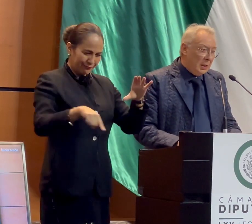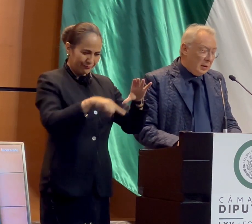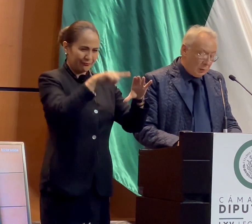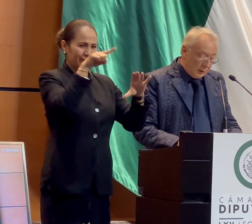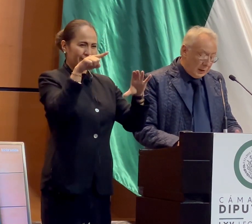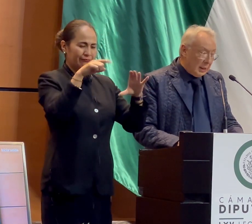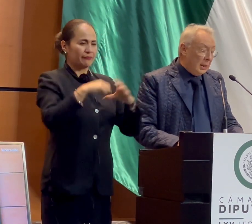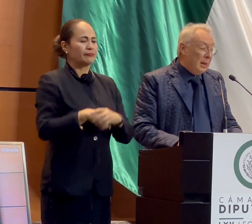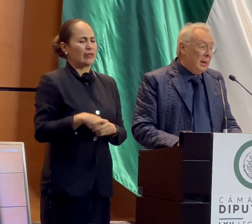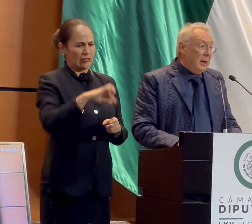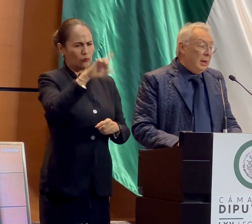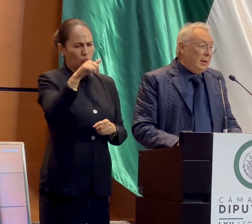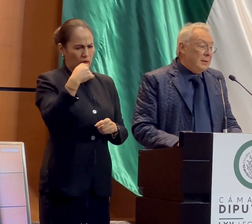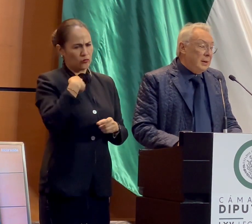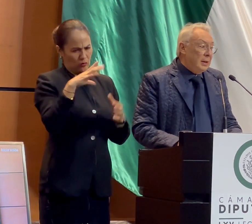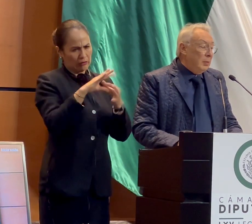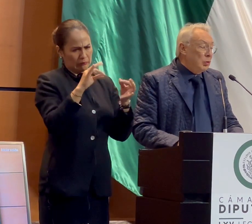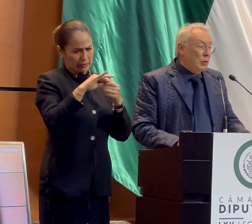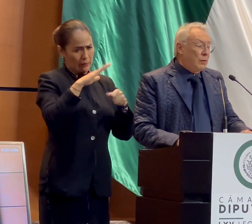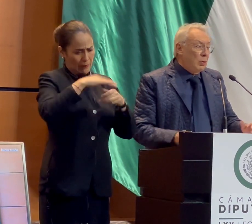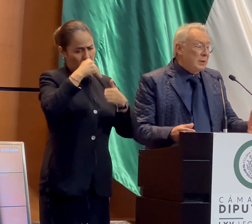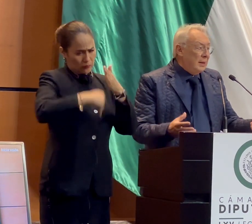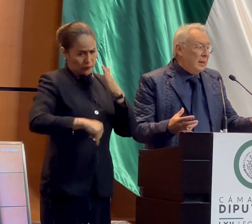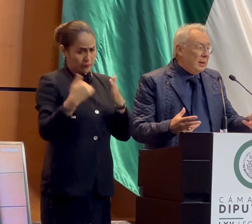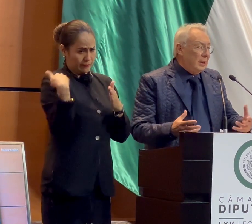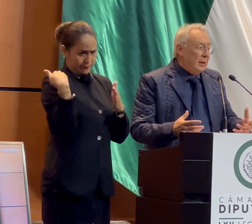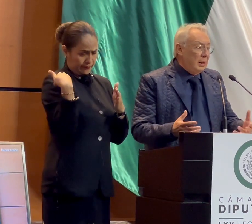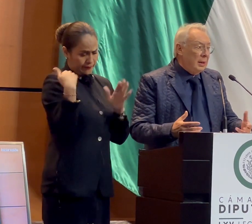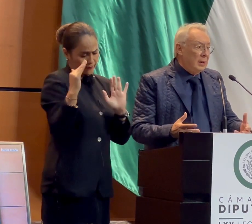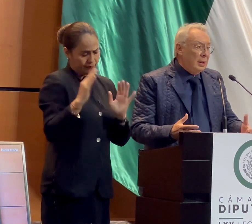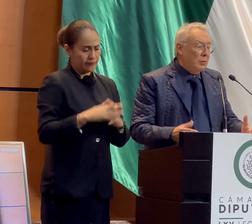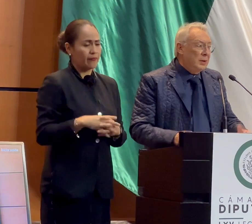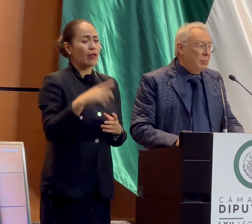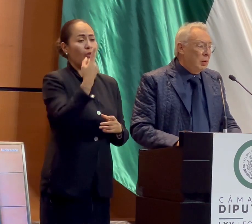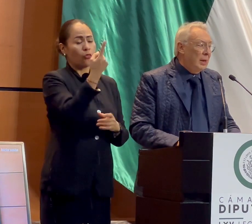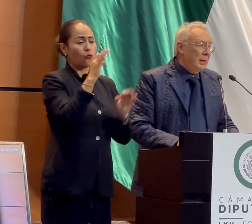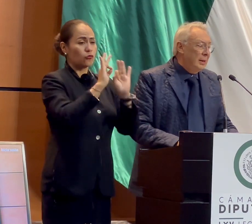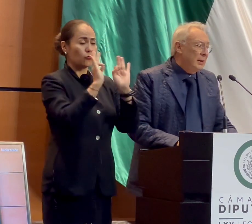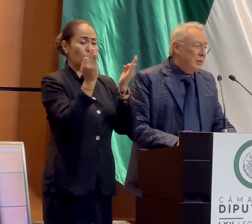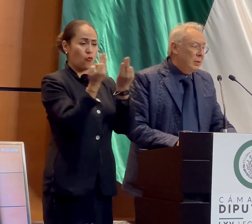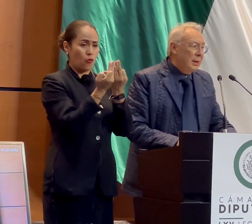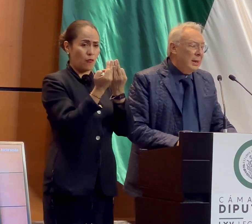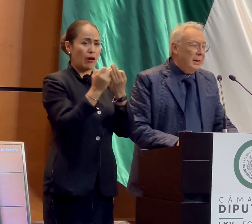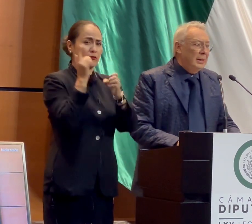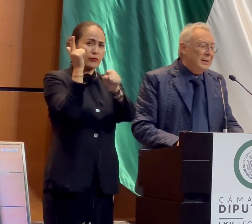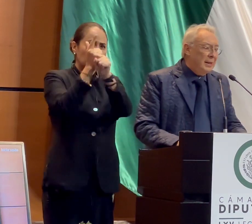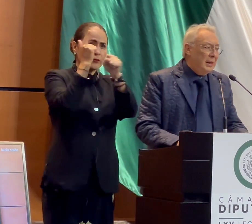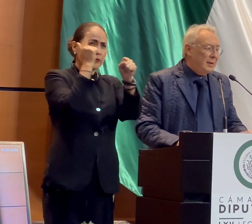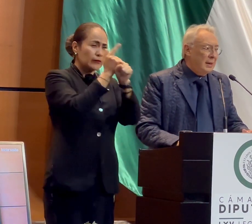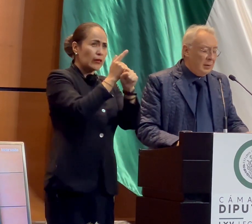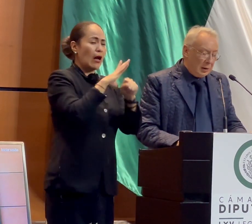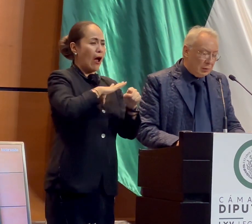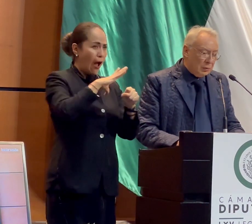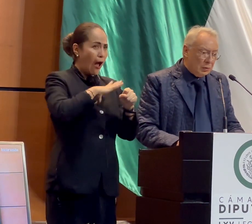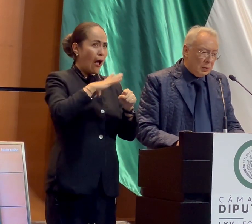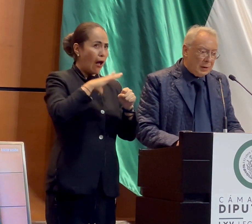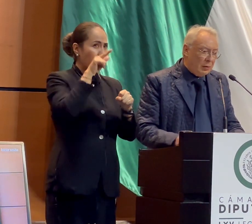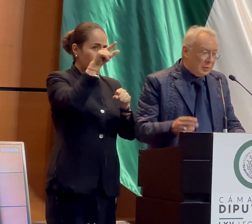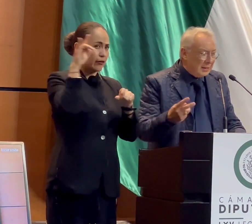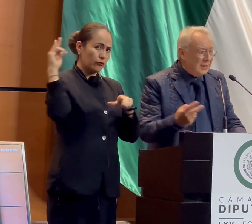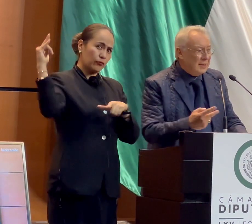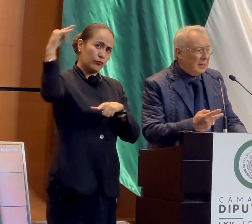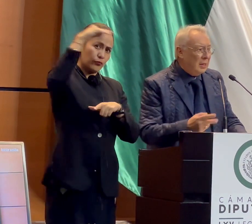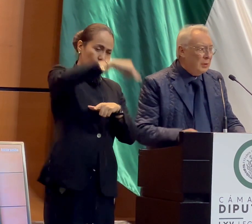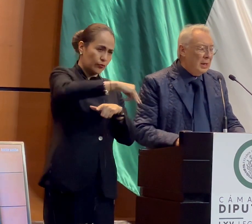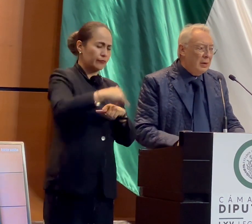explicaré si alguien lo desea. Tenemos dos formas de conceptuar la detección radar. En estos dos